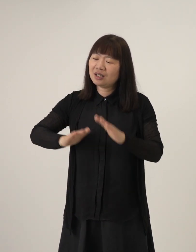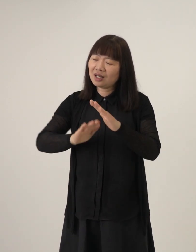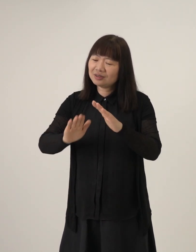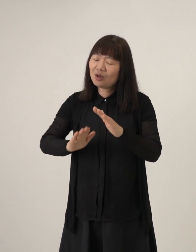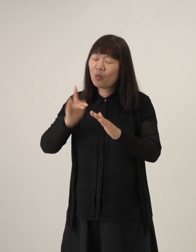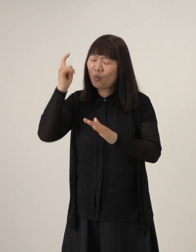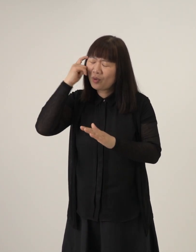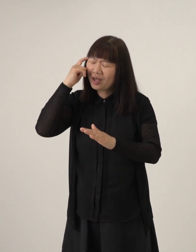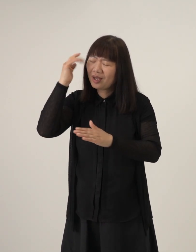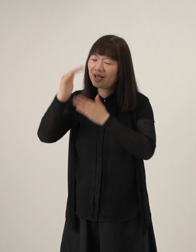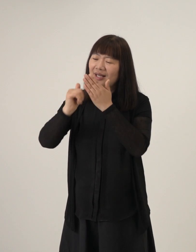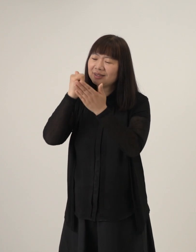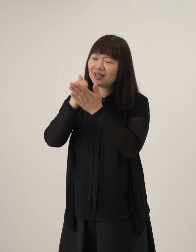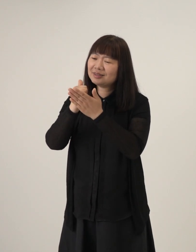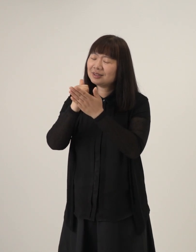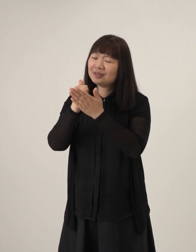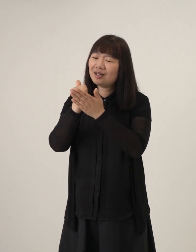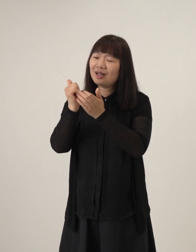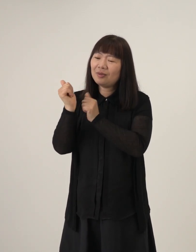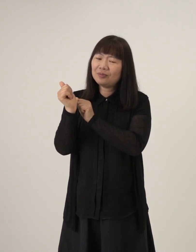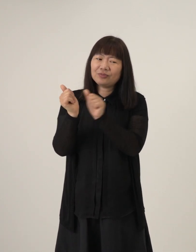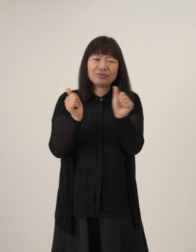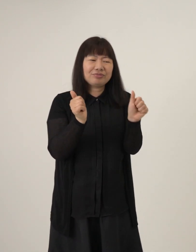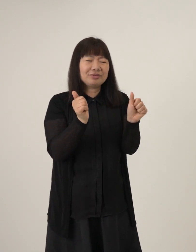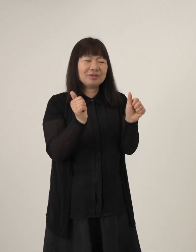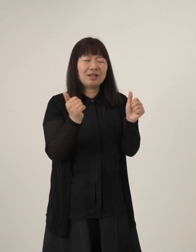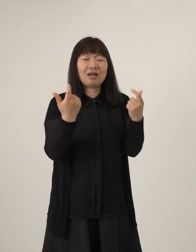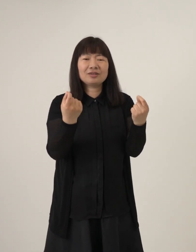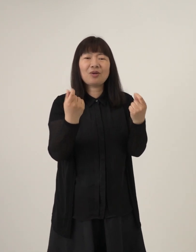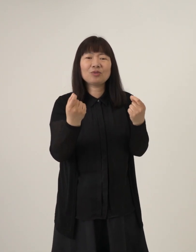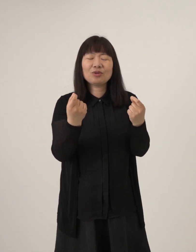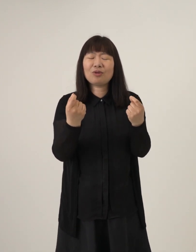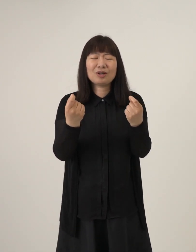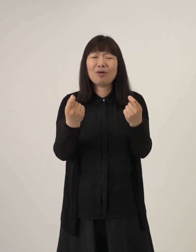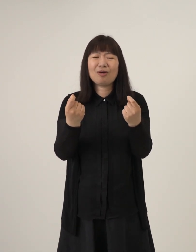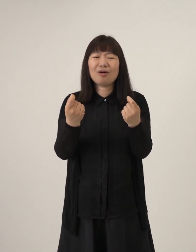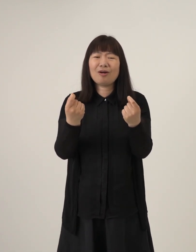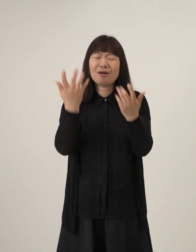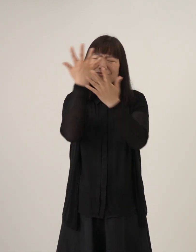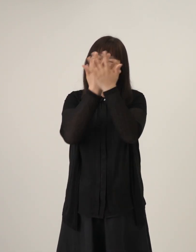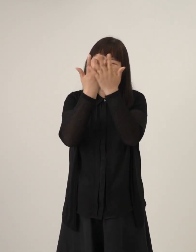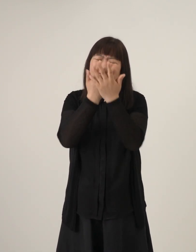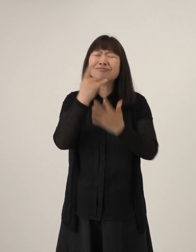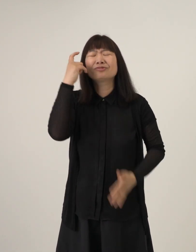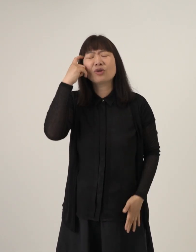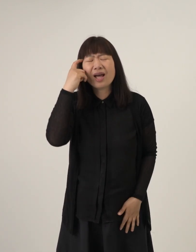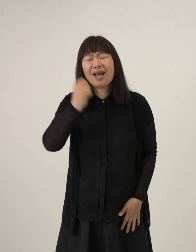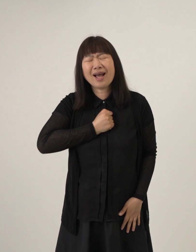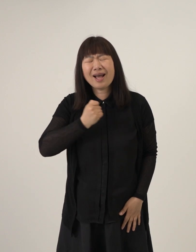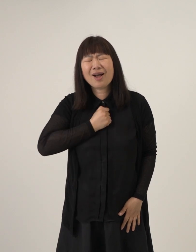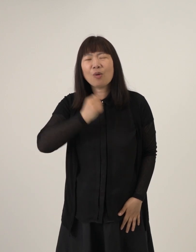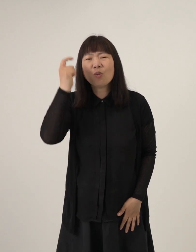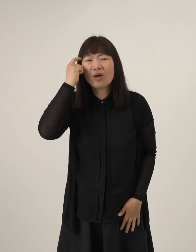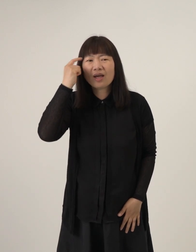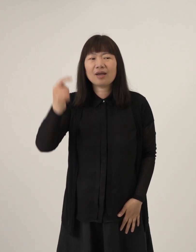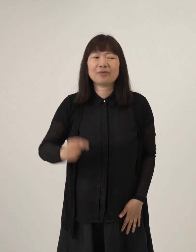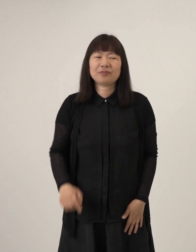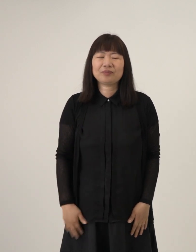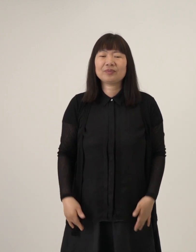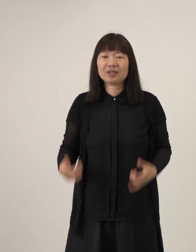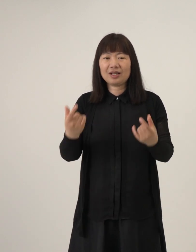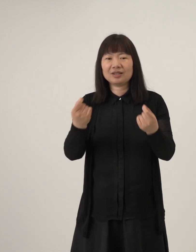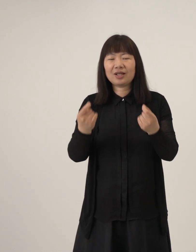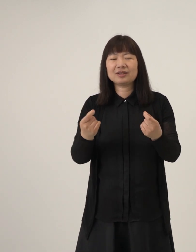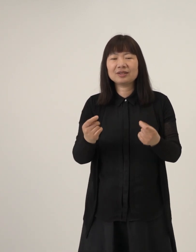왜 이렇게 하나님 등을 돌린 것처럼 답이 안 나오는 겁니까? 여러분,